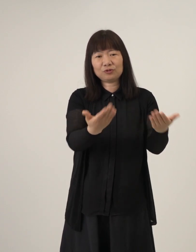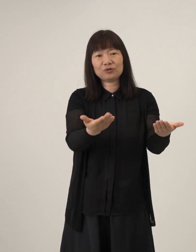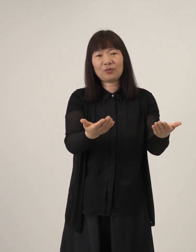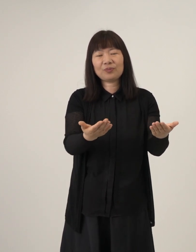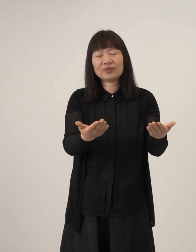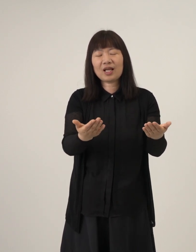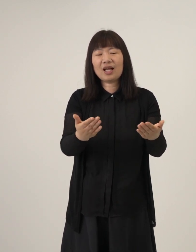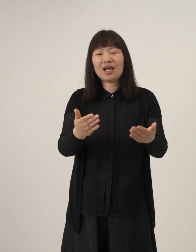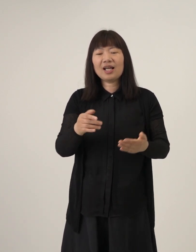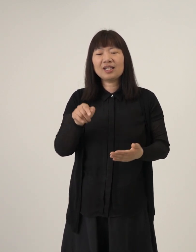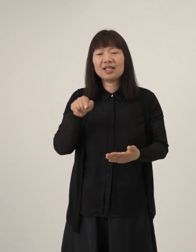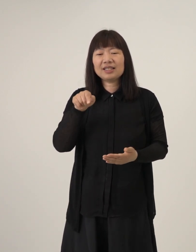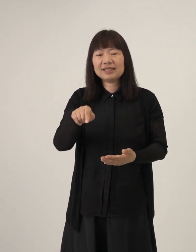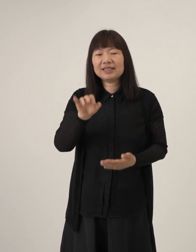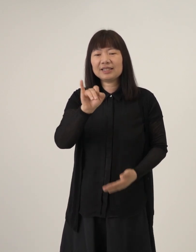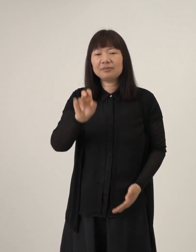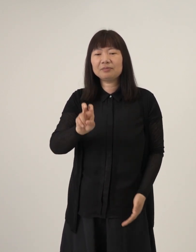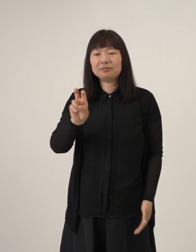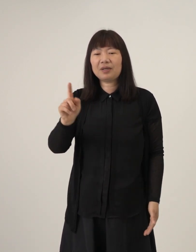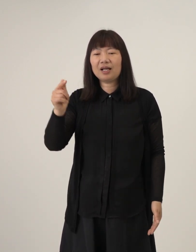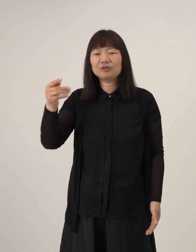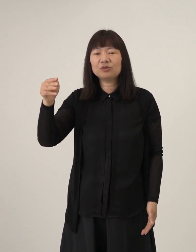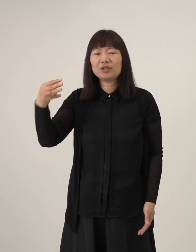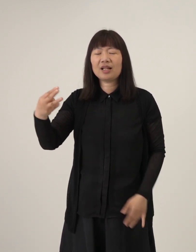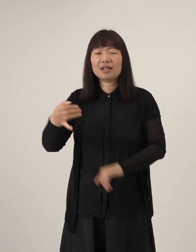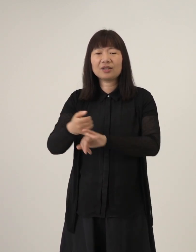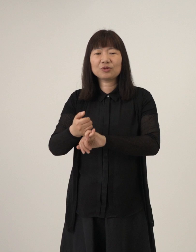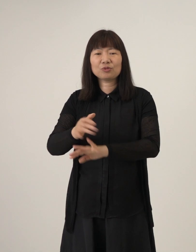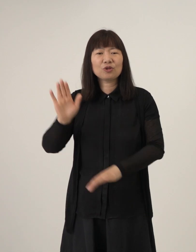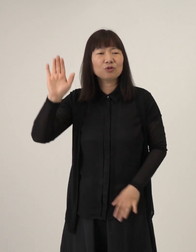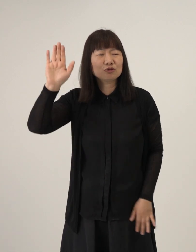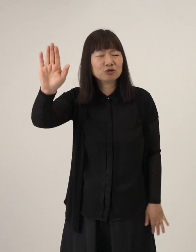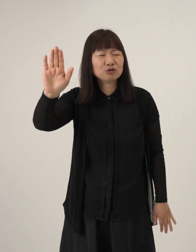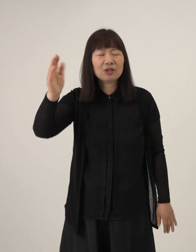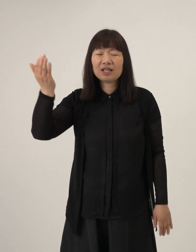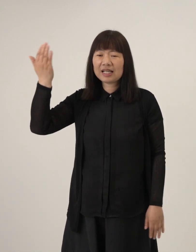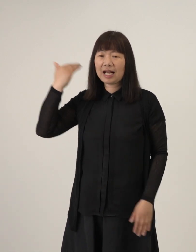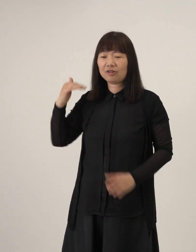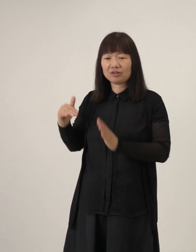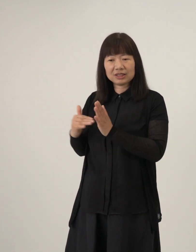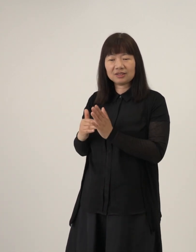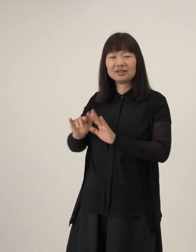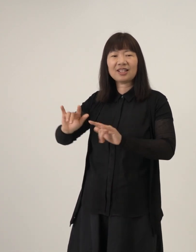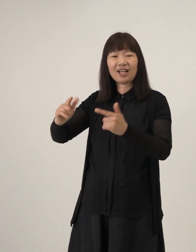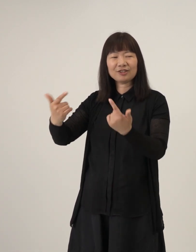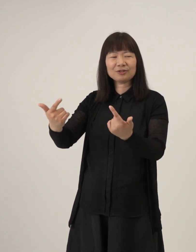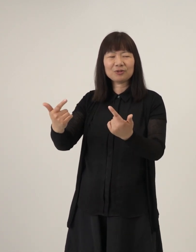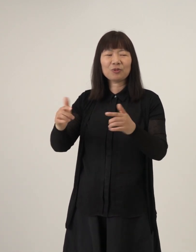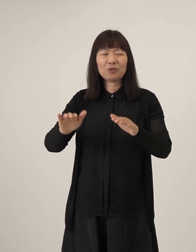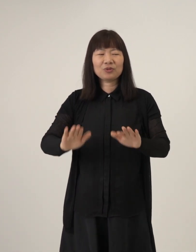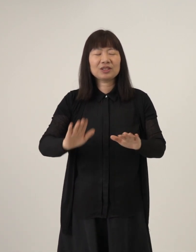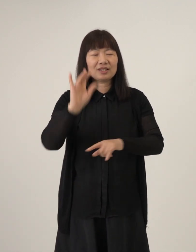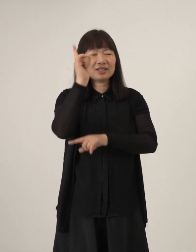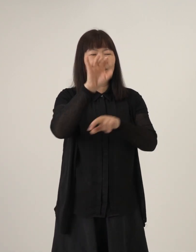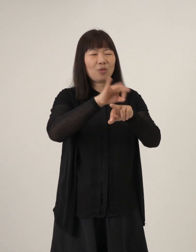약속은 먼 훗날의 약속도 아니고 과거의 약속이 성취된 것도 아니라 오늘